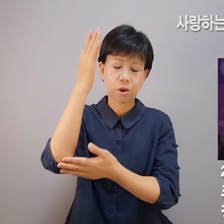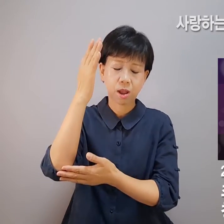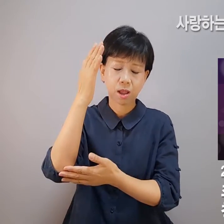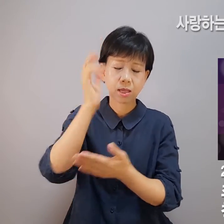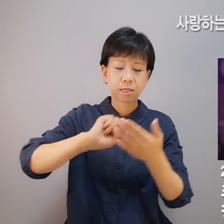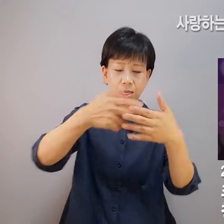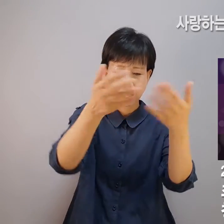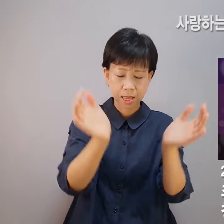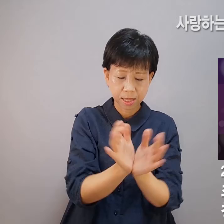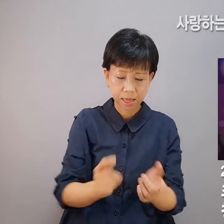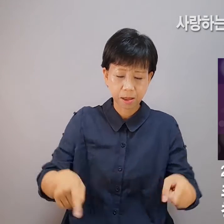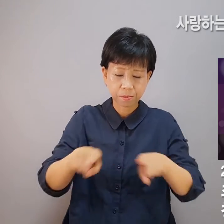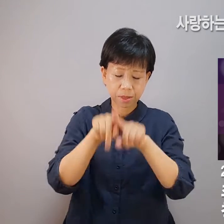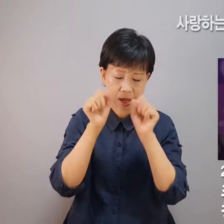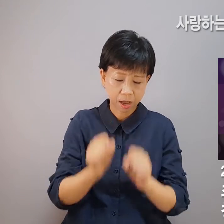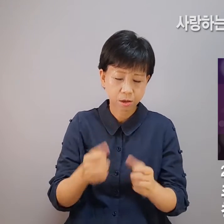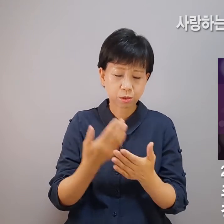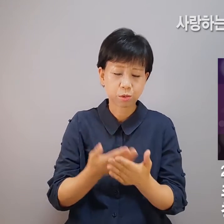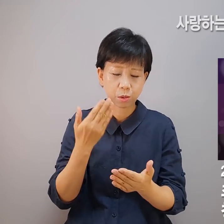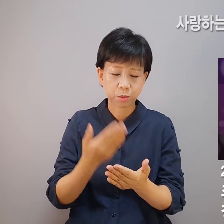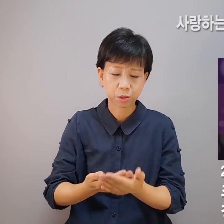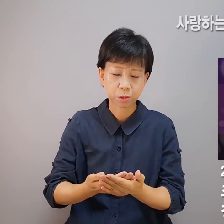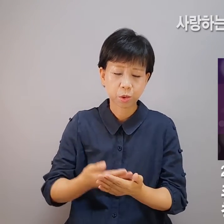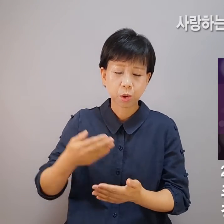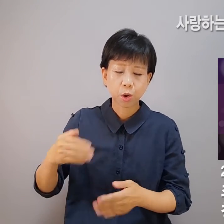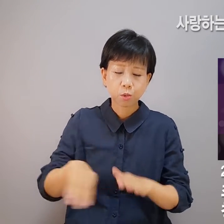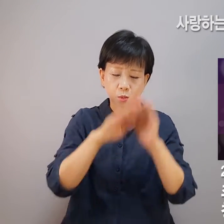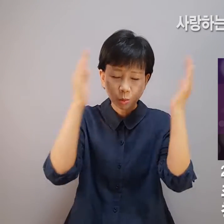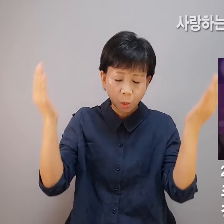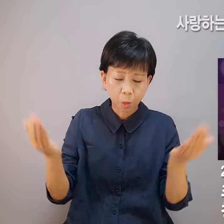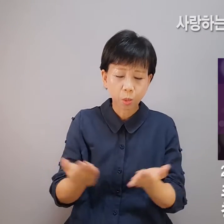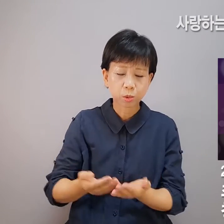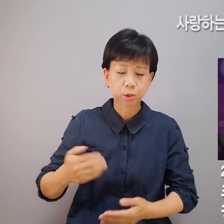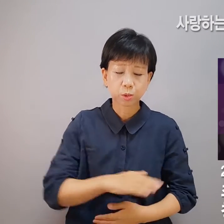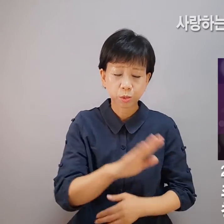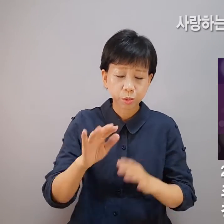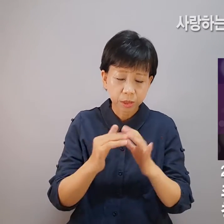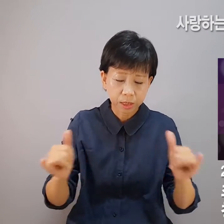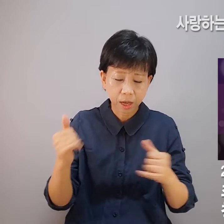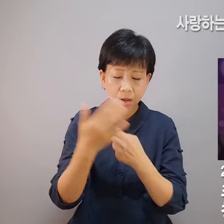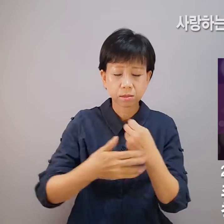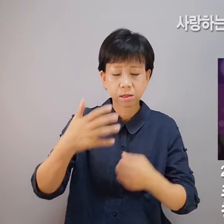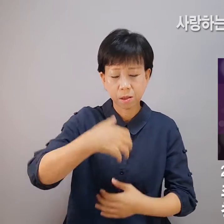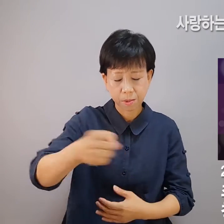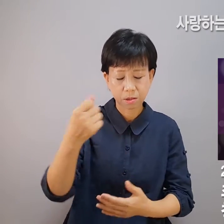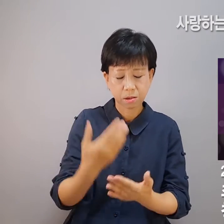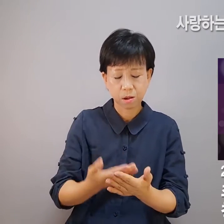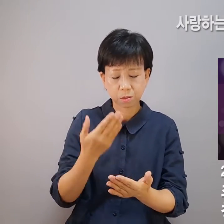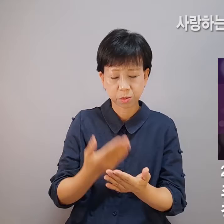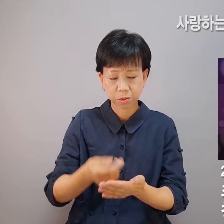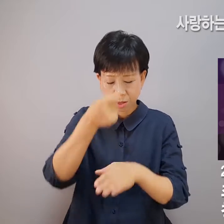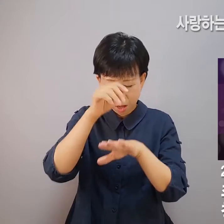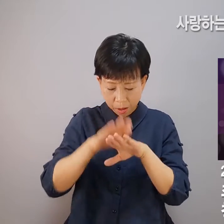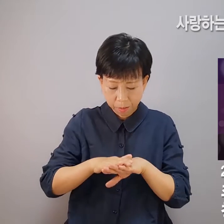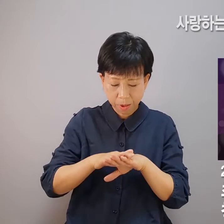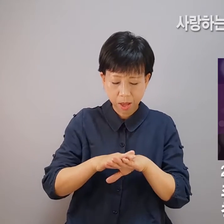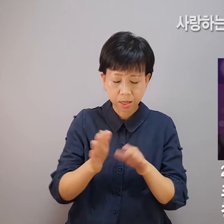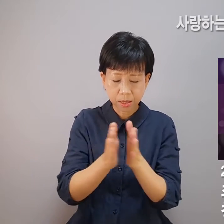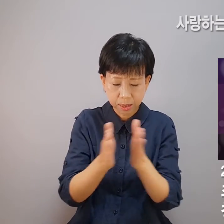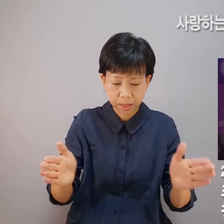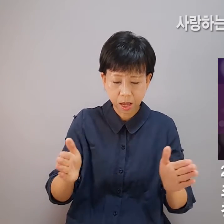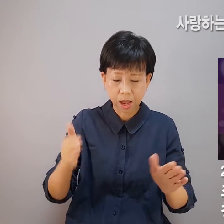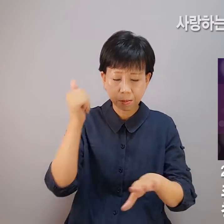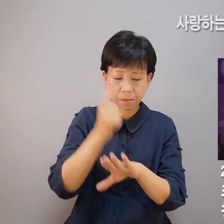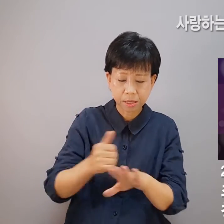하시어 듣는 우리 부르는 모든 우리가 은혜 받게 하옵소서. 하나님 아버지 예배의 첫 시간입니다.